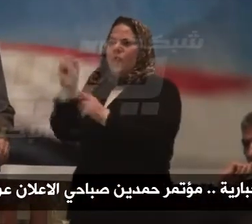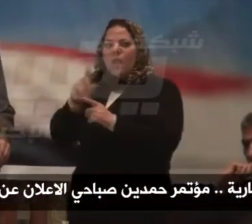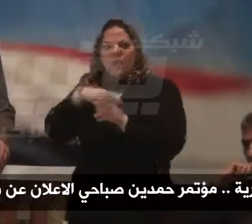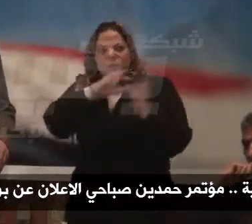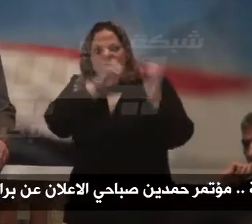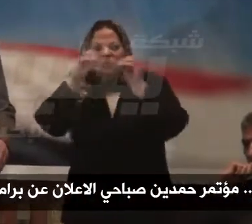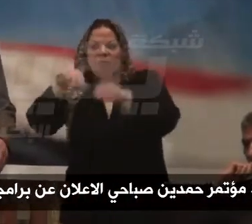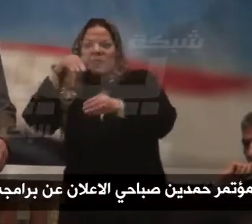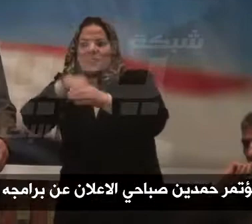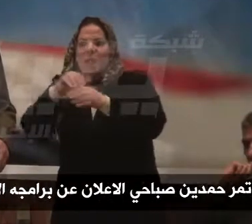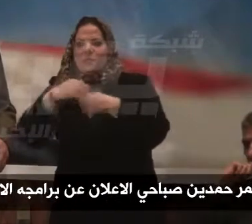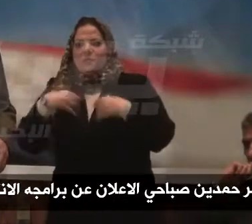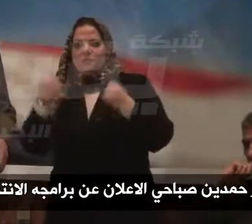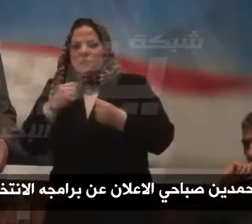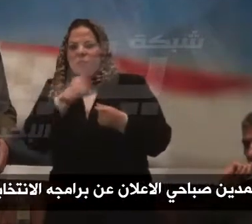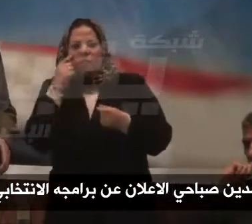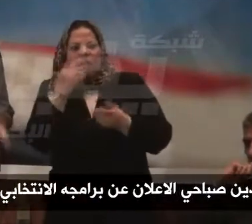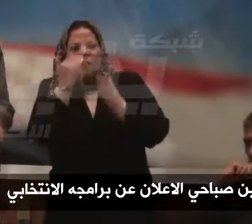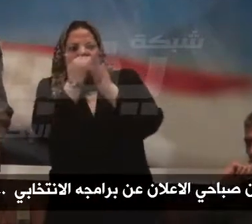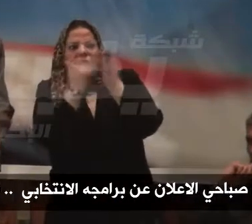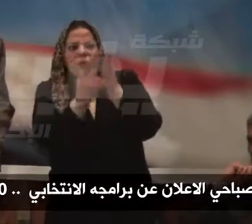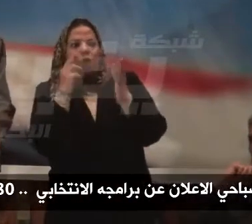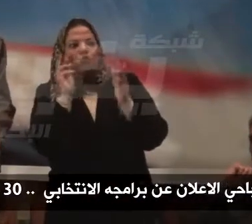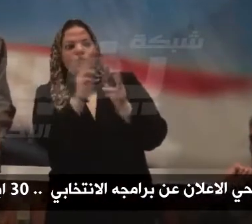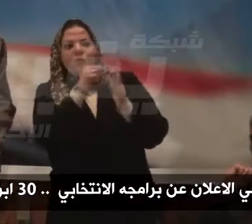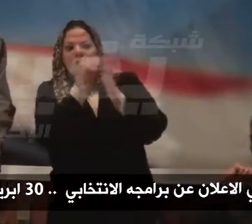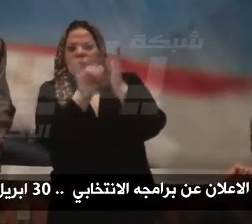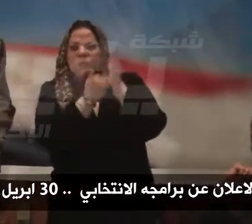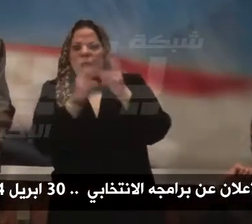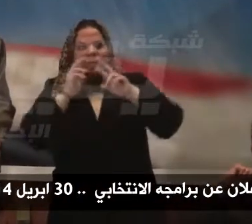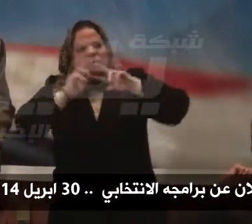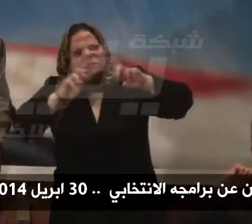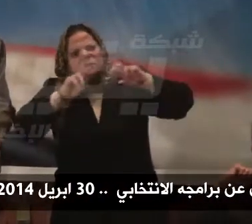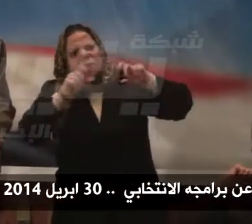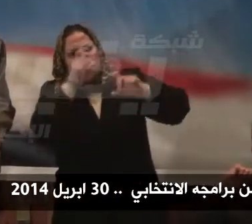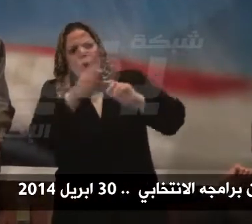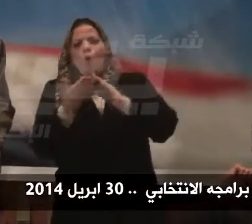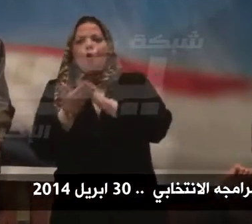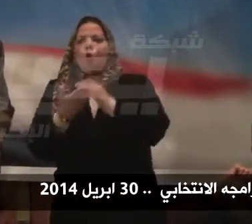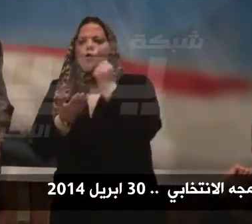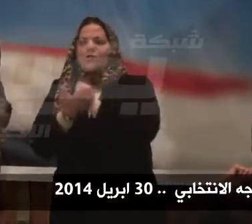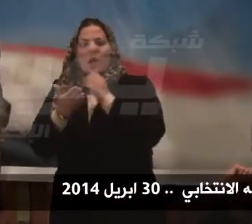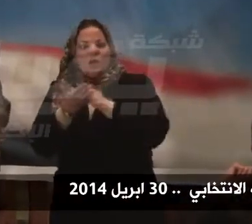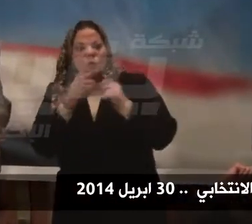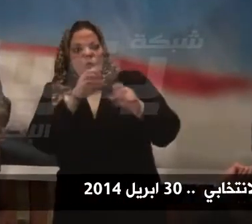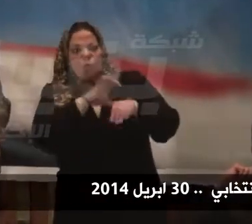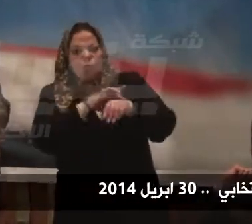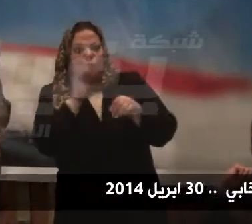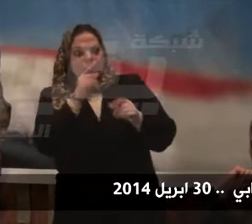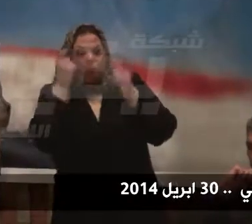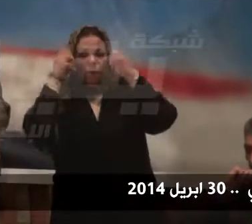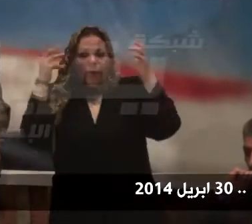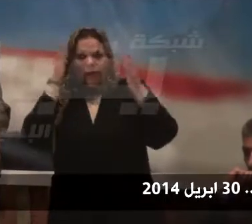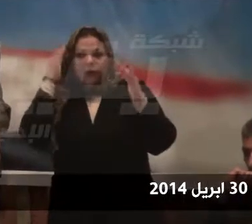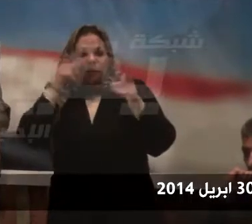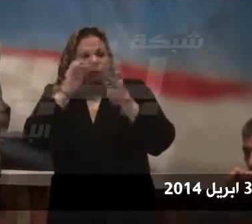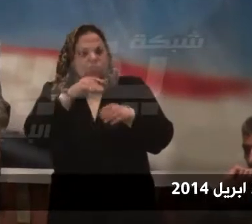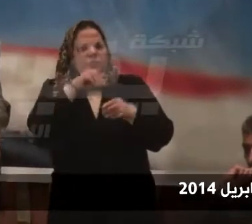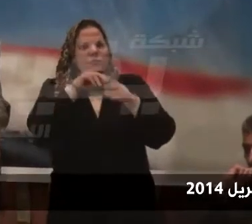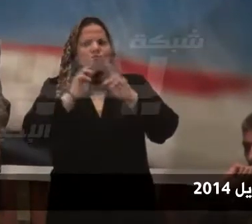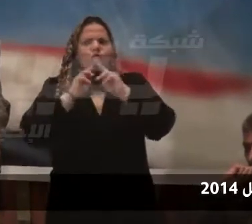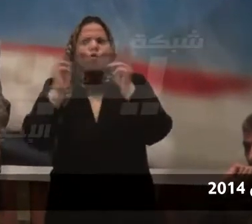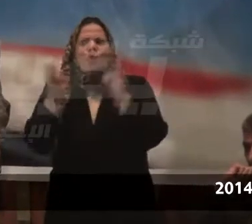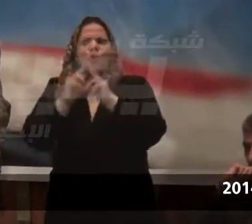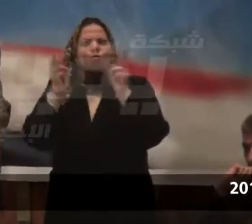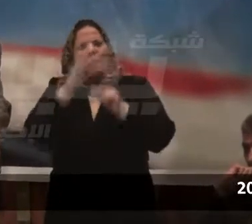العمر في ممارسة المهنة دون أي مراجعة. لابد من مراجعات للتراخيص حسب التقدم في المستوى العلمي وحضور المؤتمرات وخلافه.